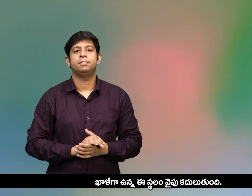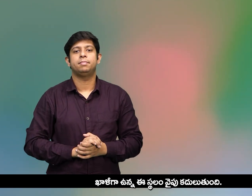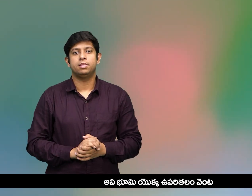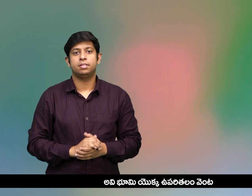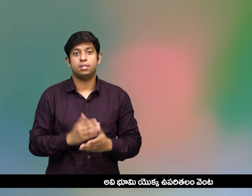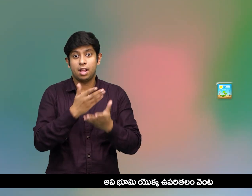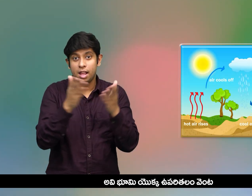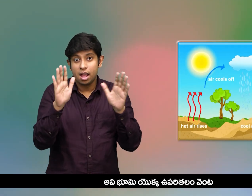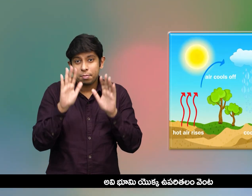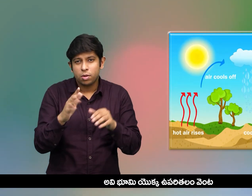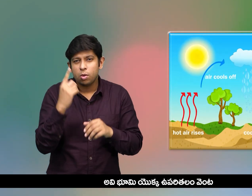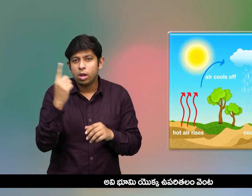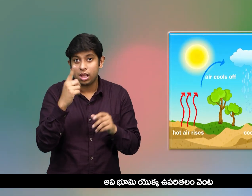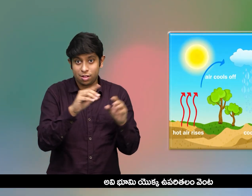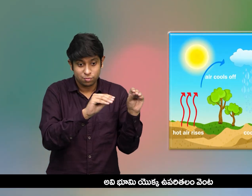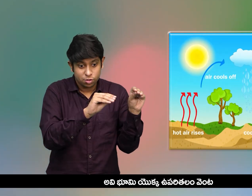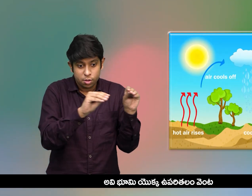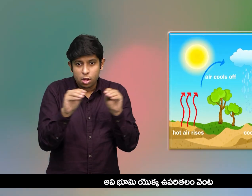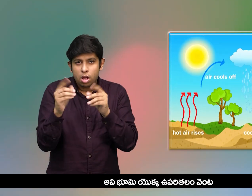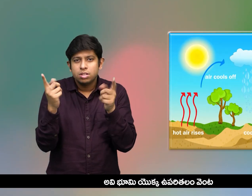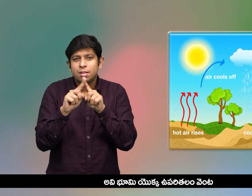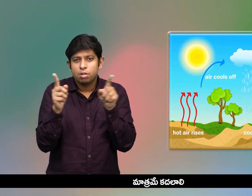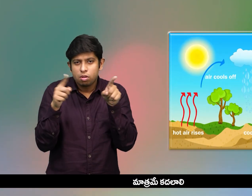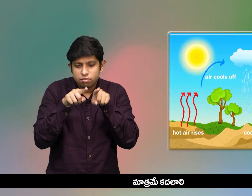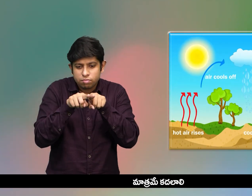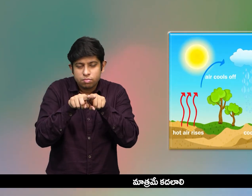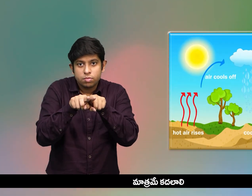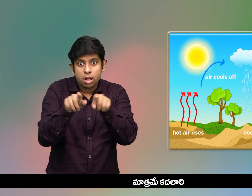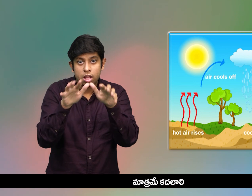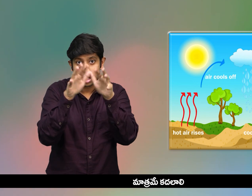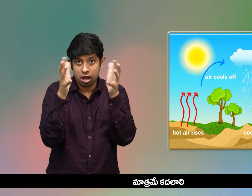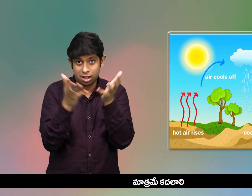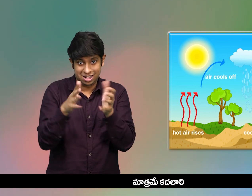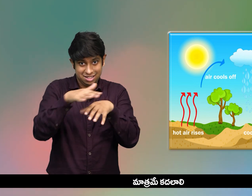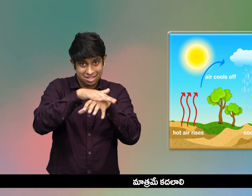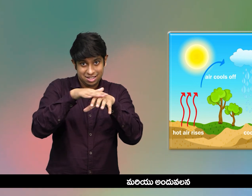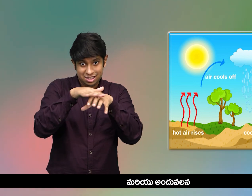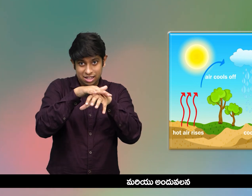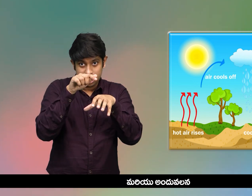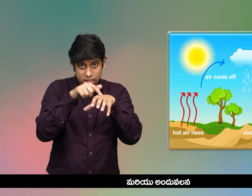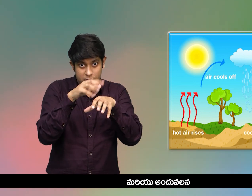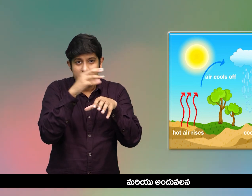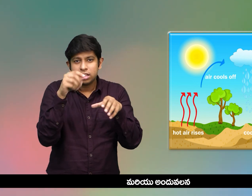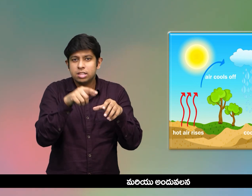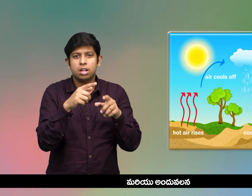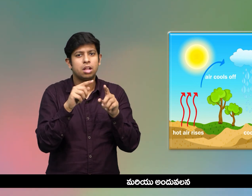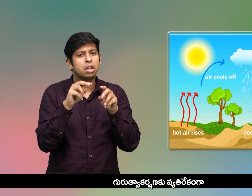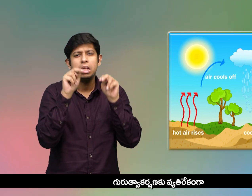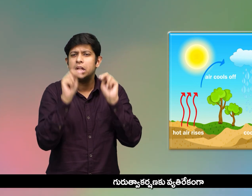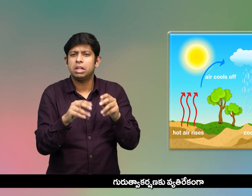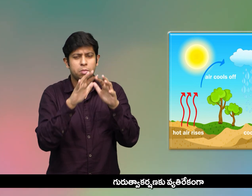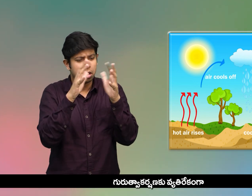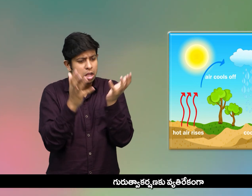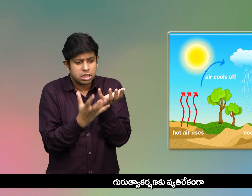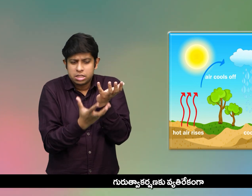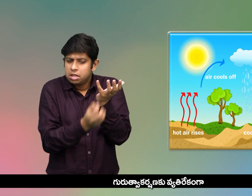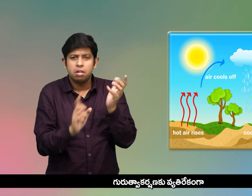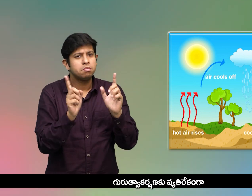అవి భూమి యొక్క ఉపరితలం వెంట మాత్రమే కదలాలి మరియు అందువలన గురుత్వాకర్షణకు